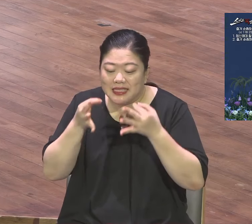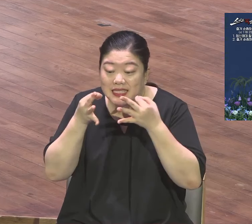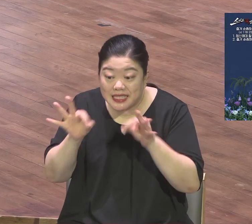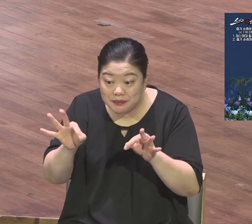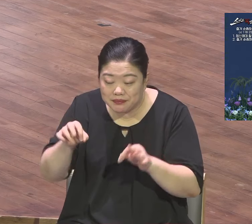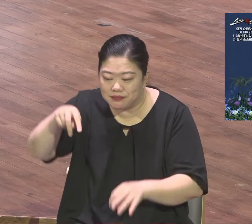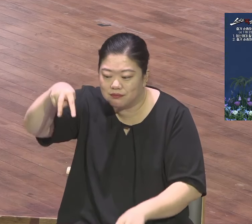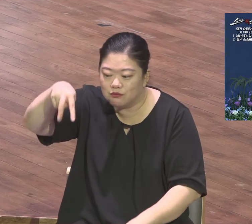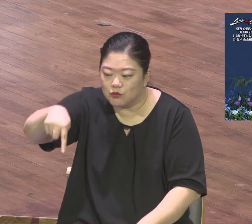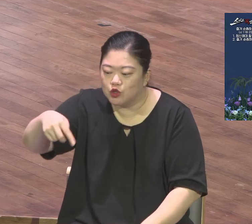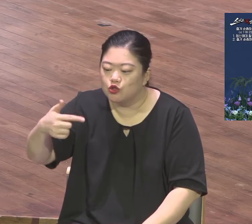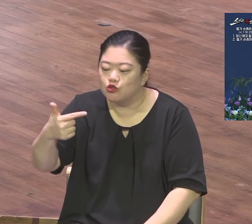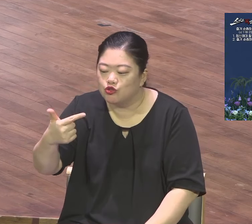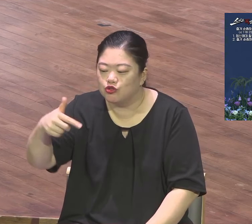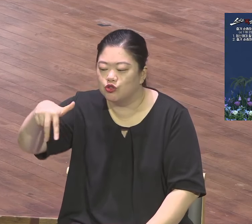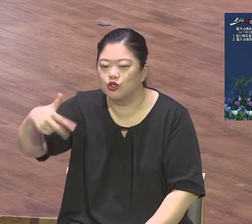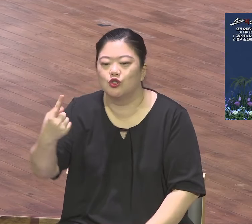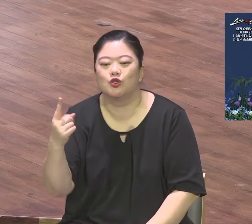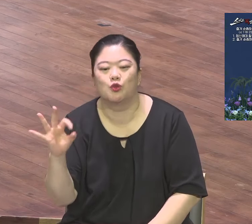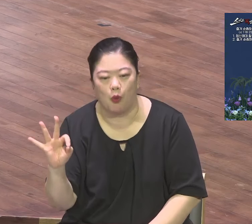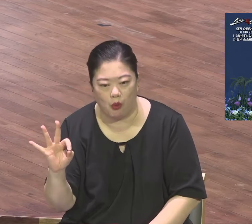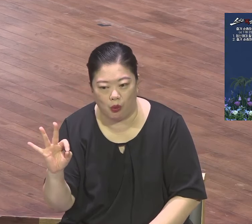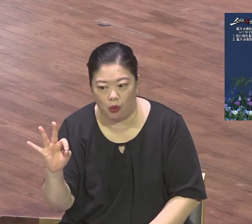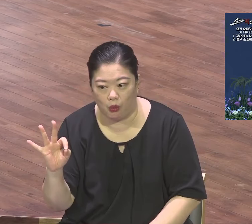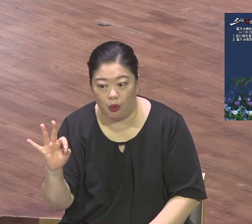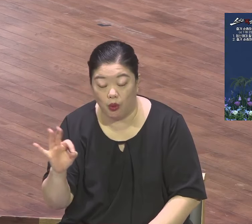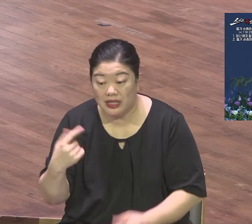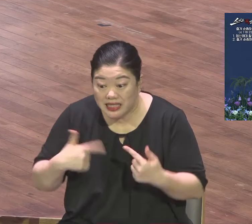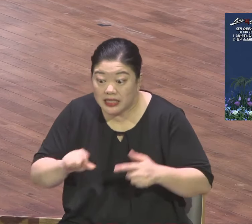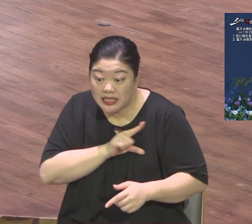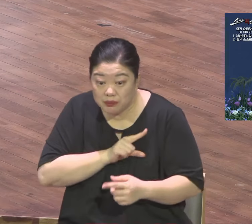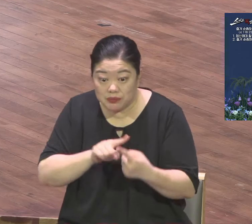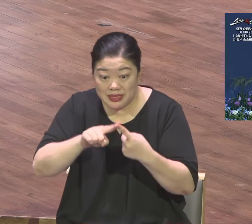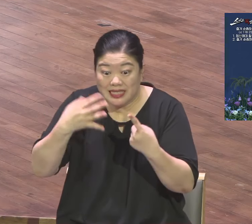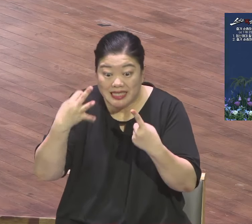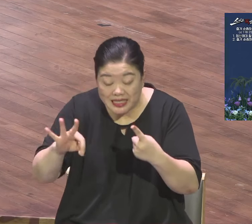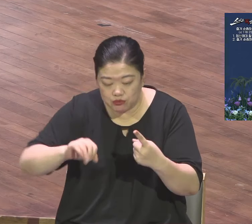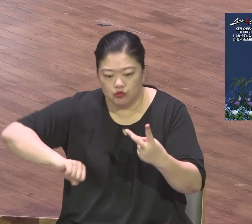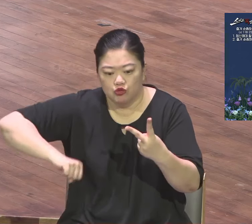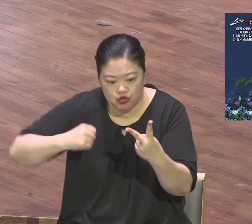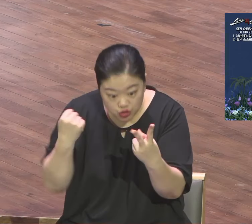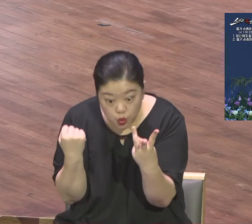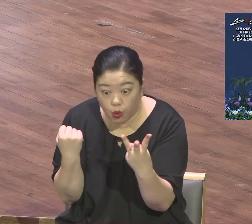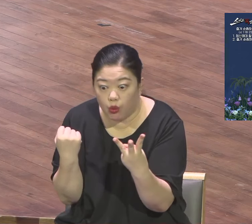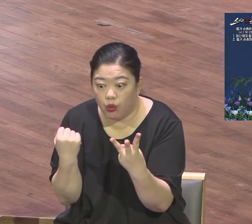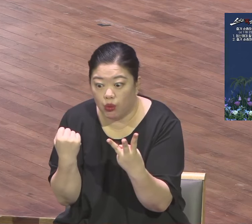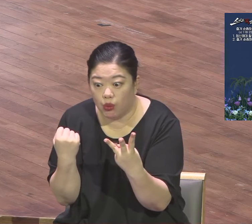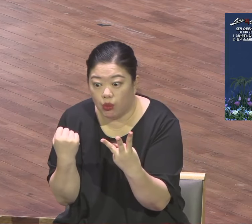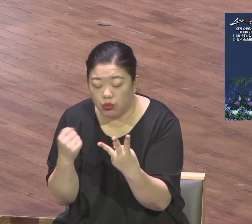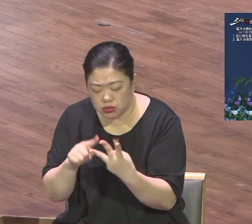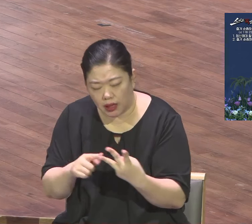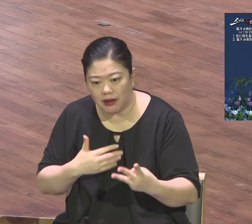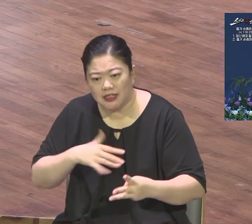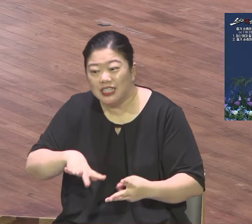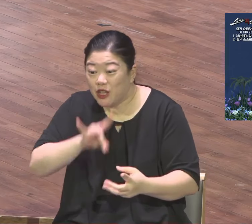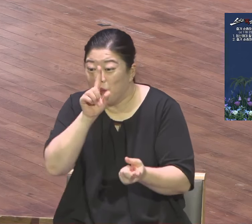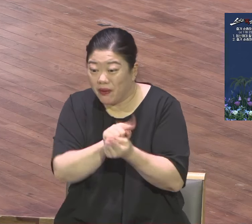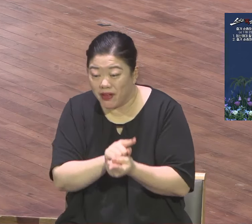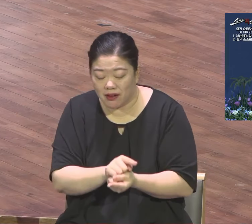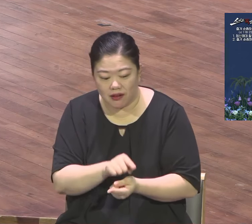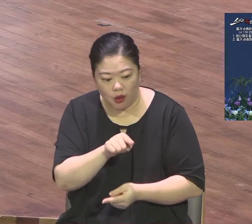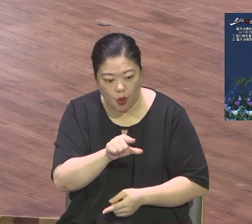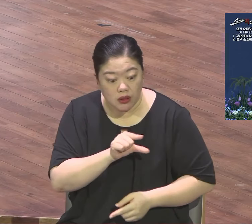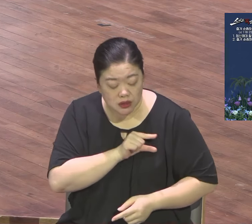아니래. 원래 이름이 아닌데, 원래 내가 험하게 살아가지고, 나도 하나님 앞에 순종하는 삶으로 살아보자고 이름을